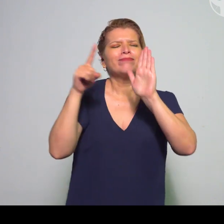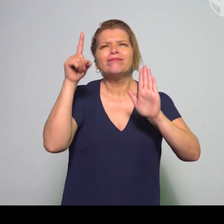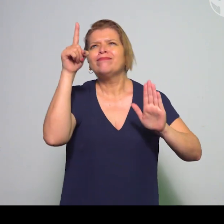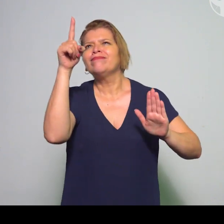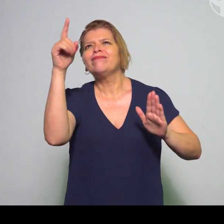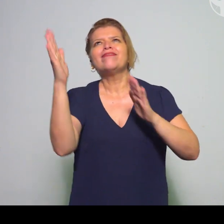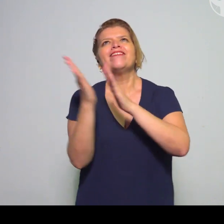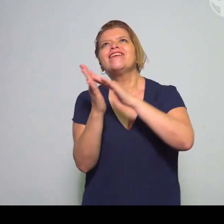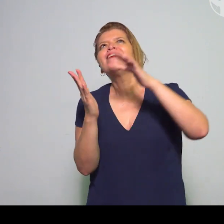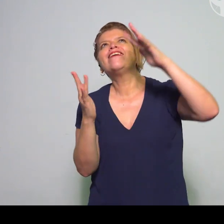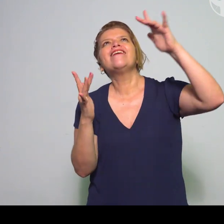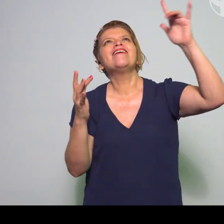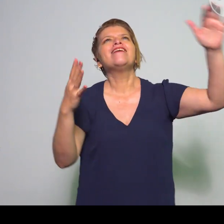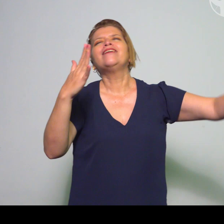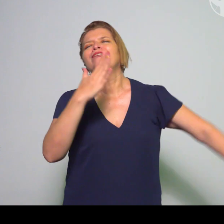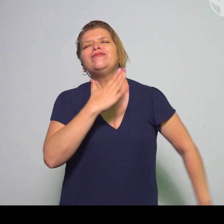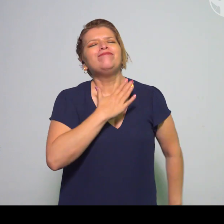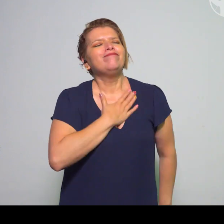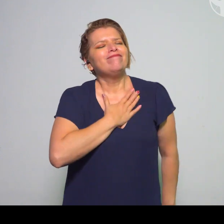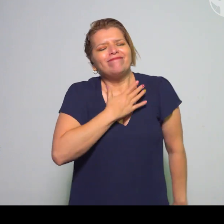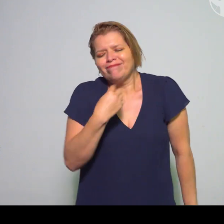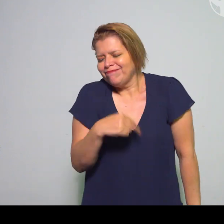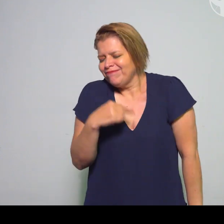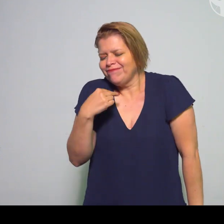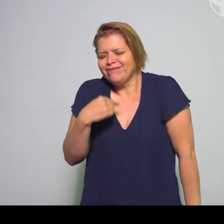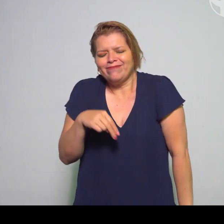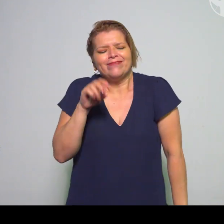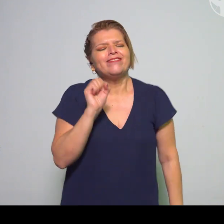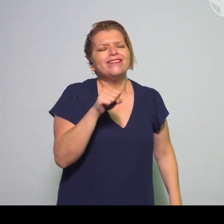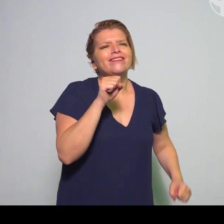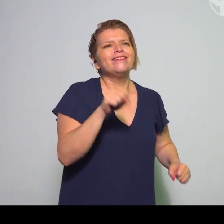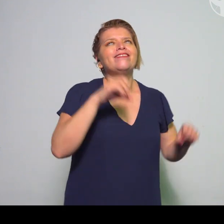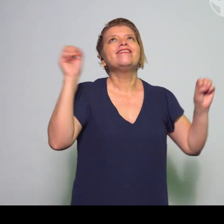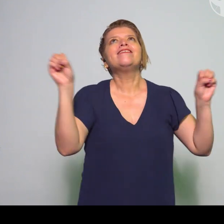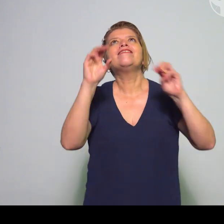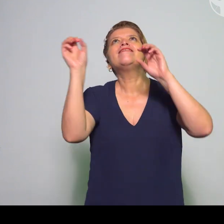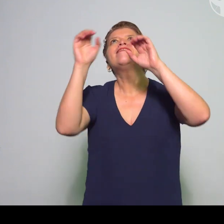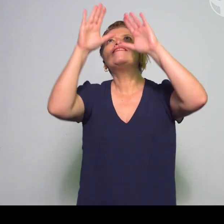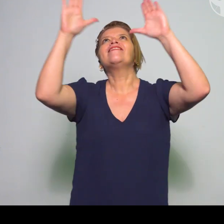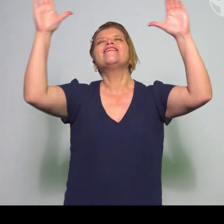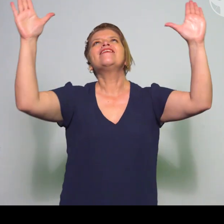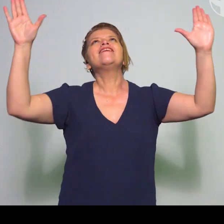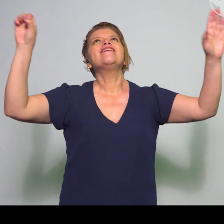mostrar tu gloria en mí. Oh,